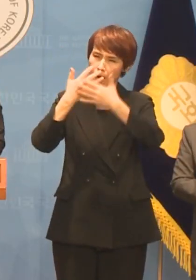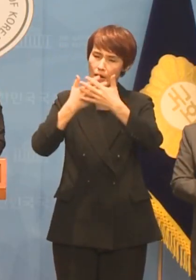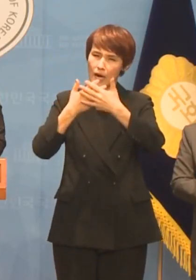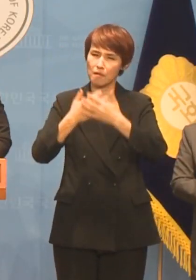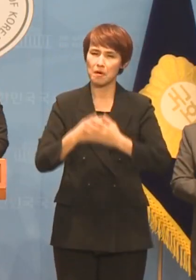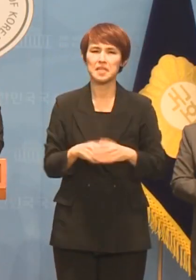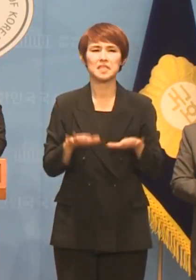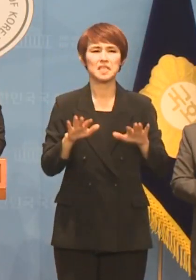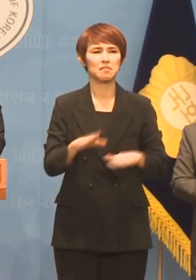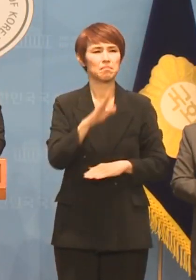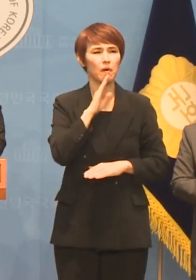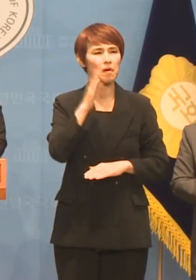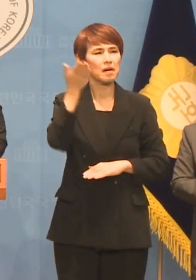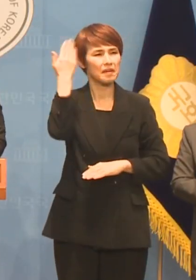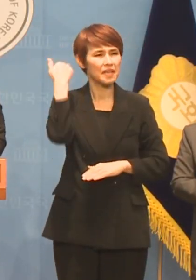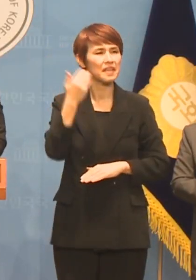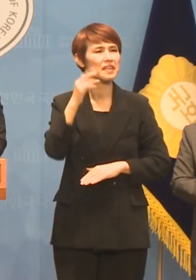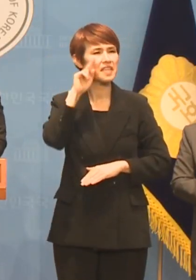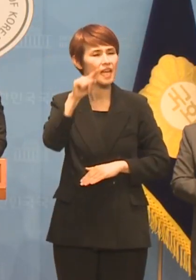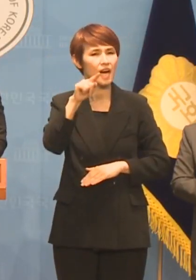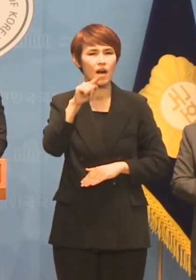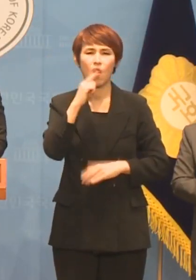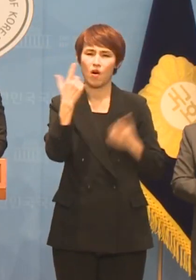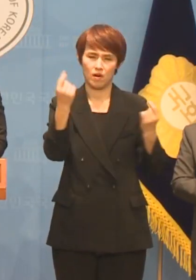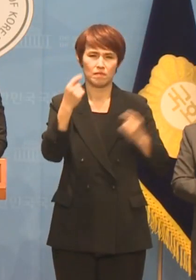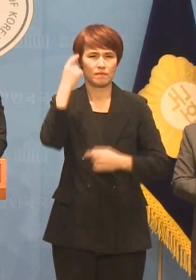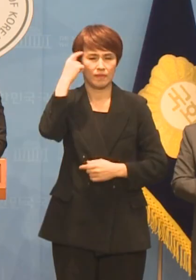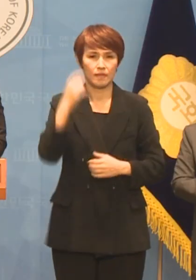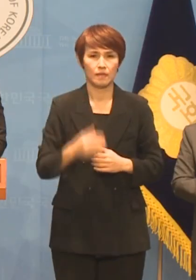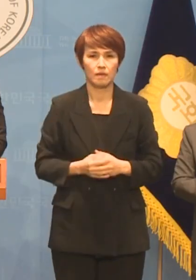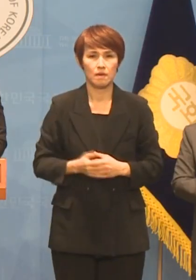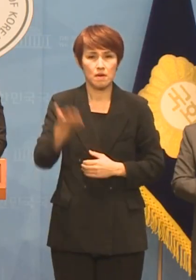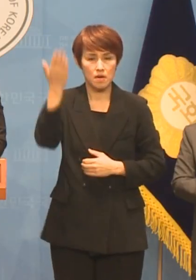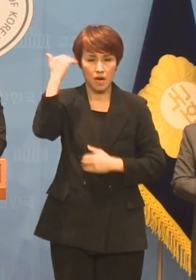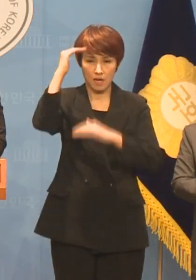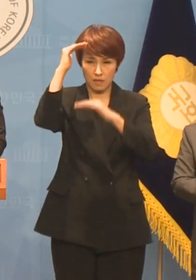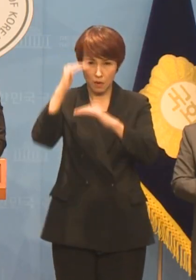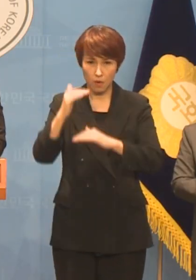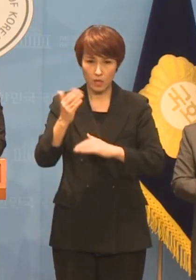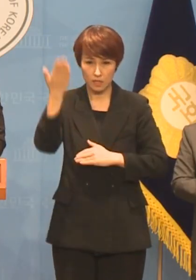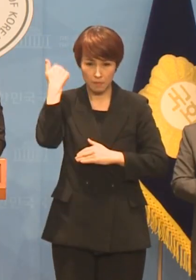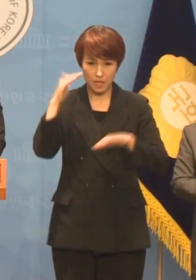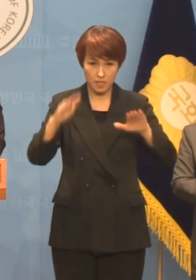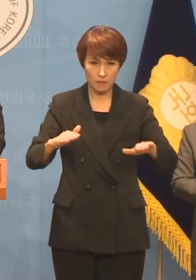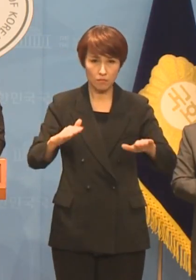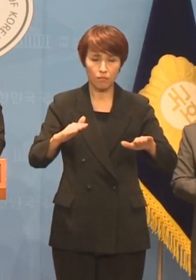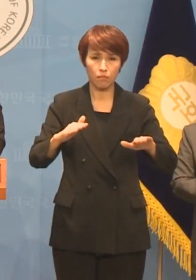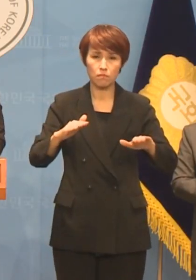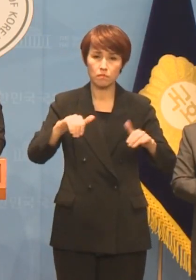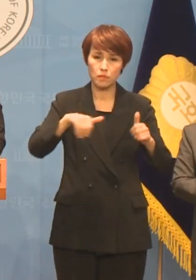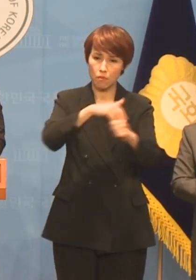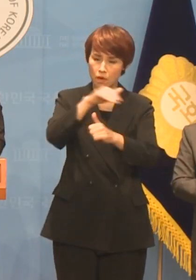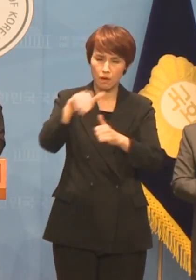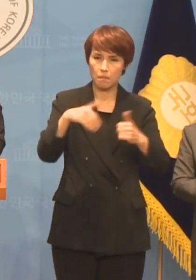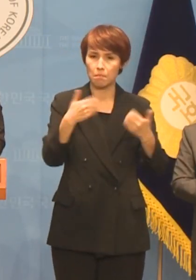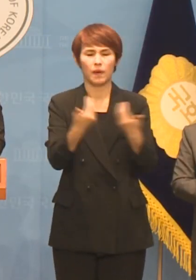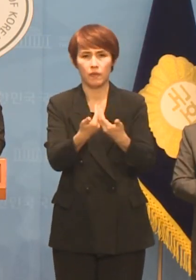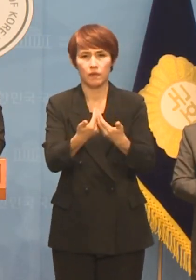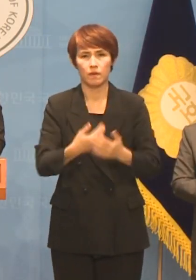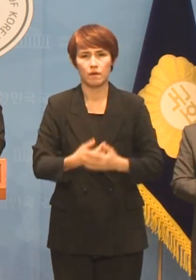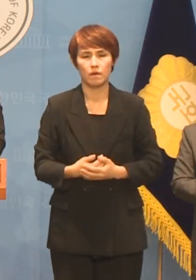그때는 틀리다가 떠오릅니다. 같은 사안에 대해서 과거와 현재 입장이 정반대로 바뀌었고